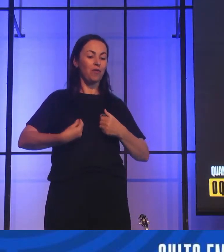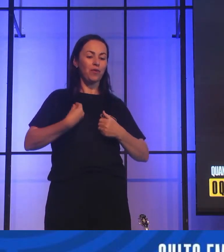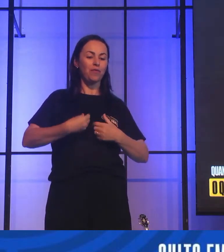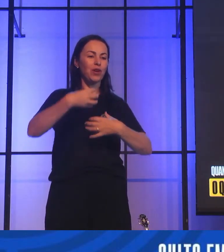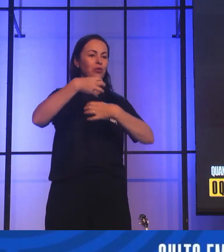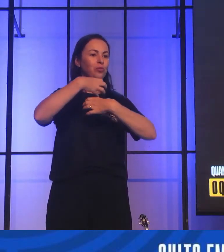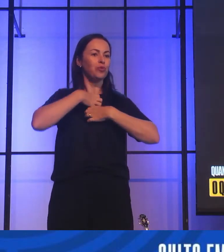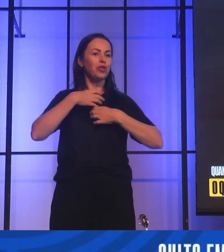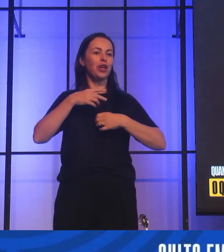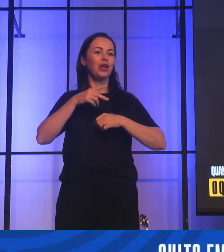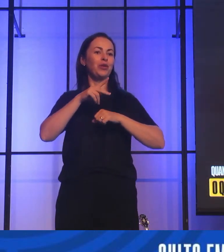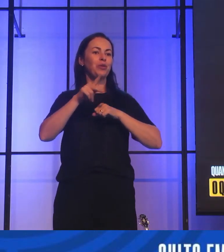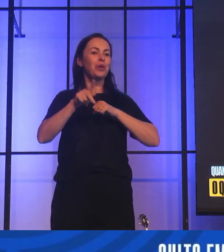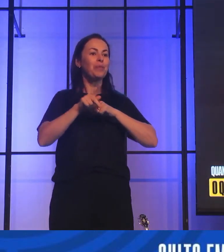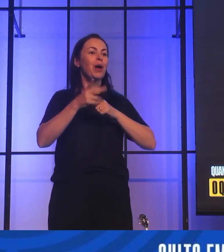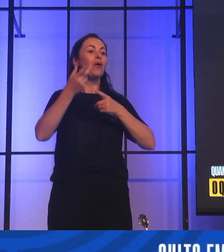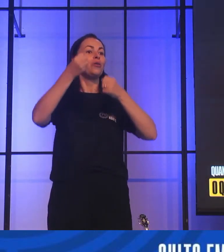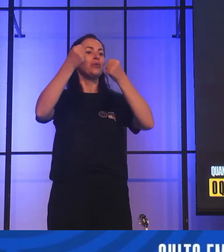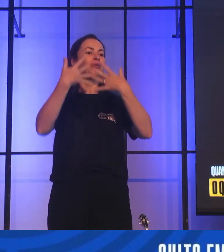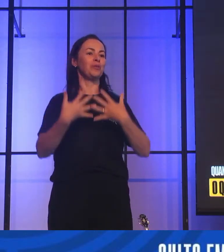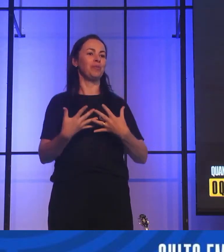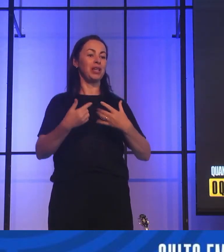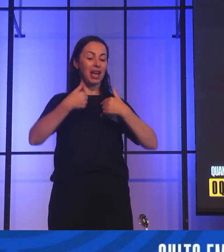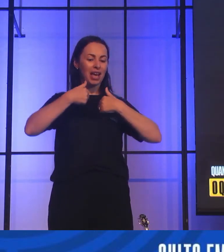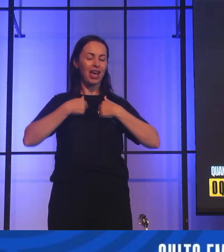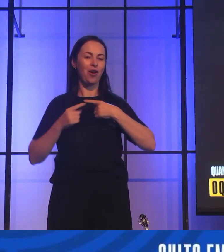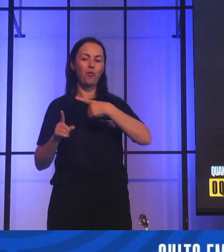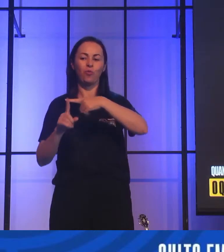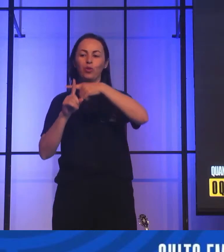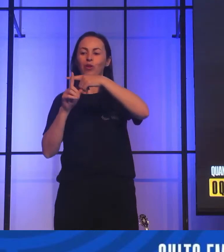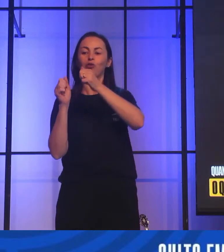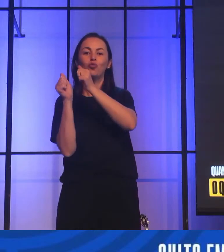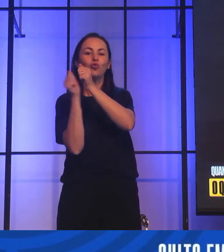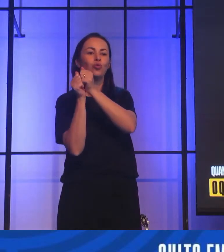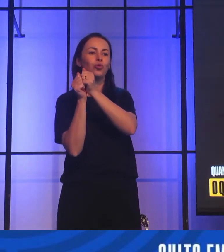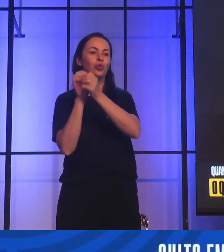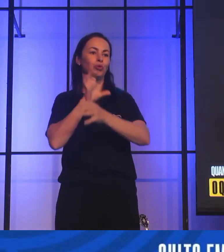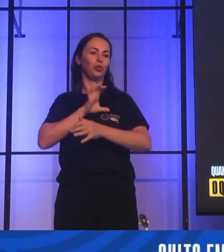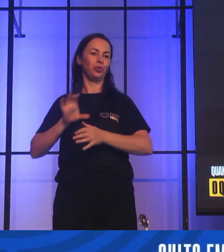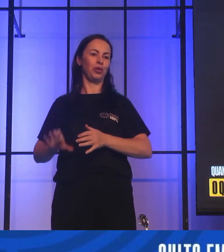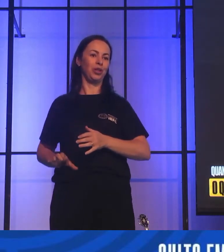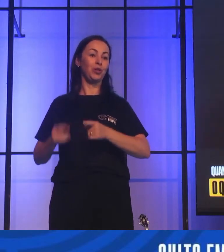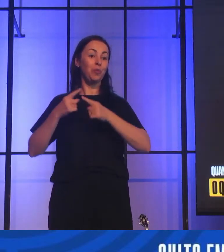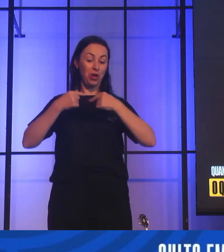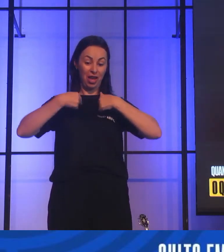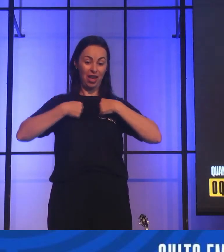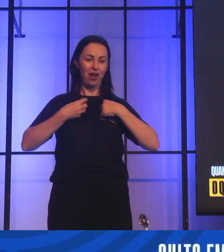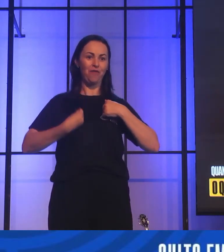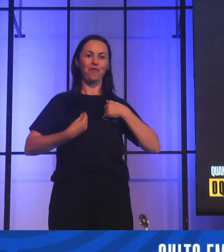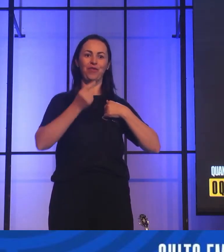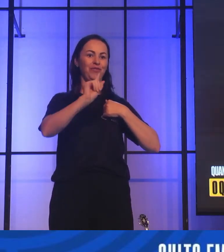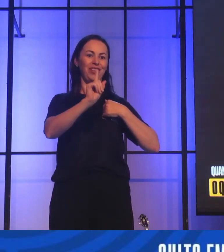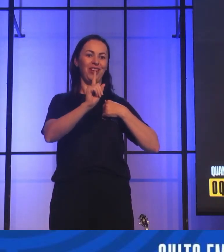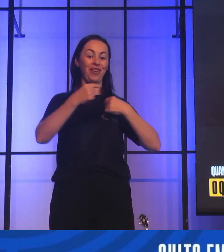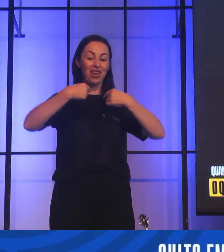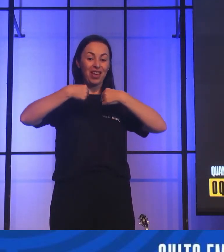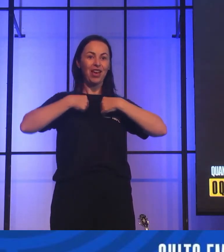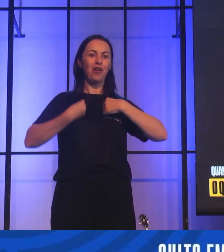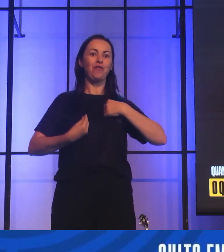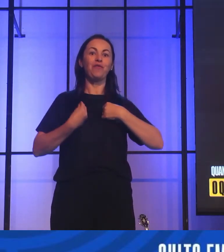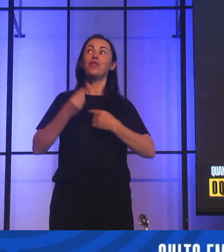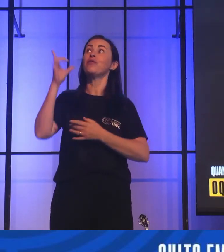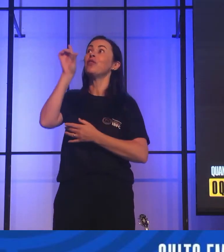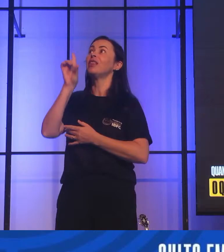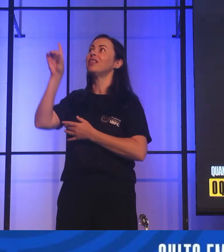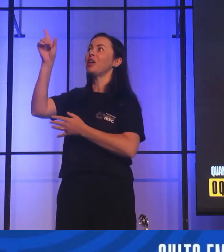com Cristo, e vivo não mais eu, mas Cristo vive em mim, e a vida que agora tenho, eu